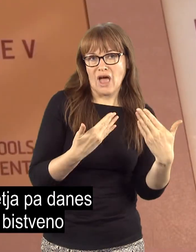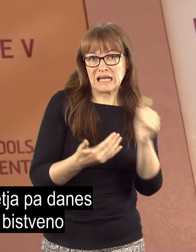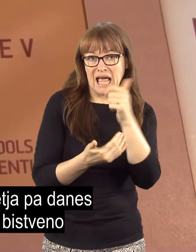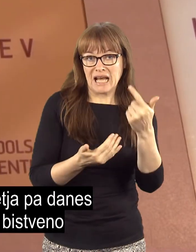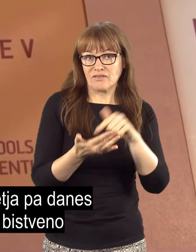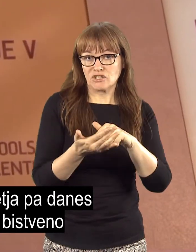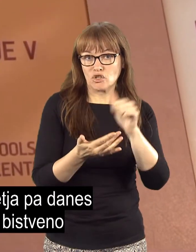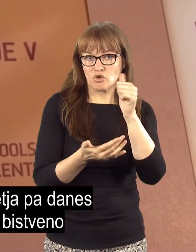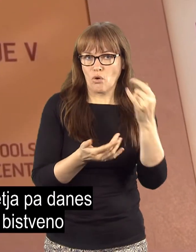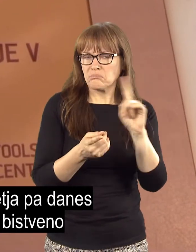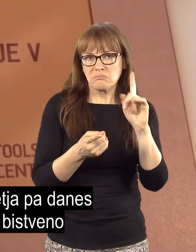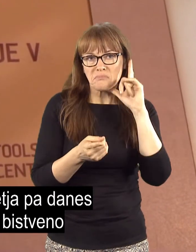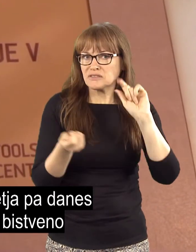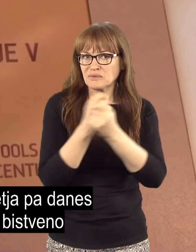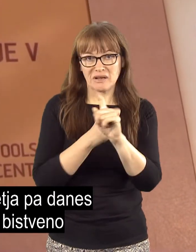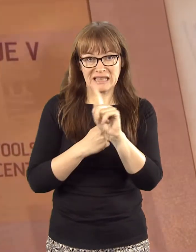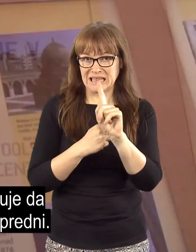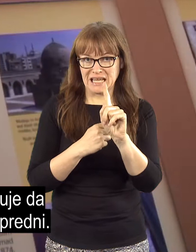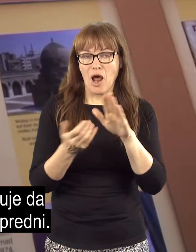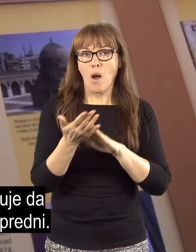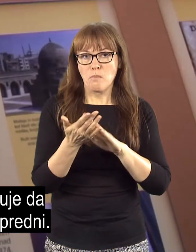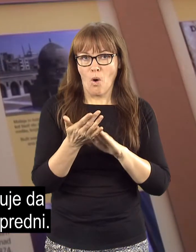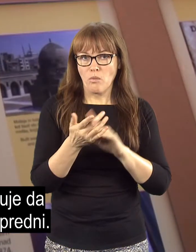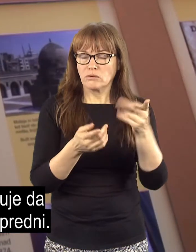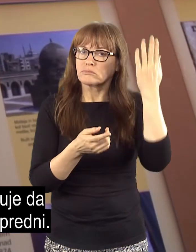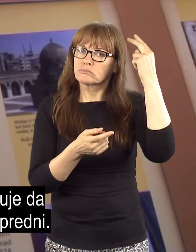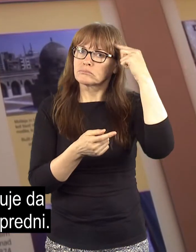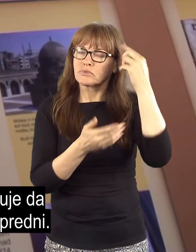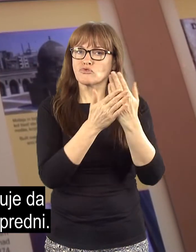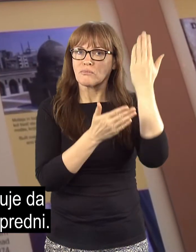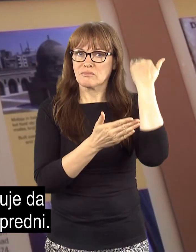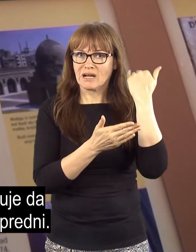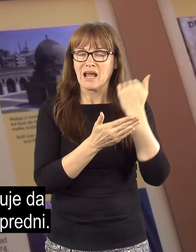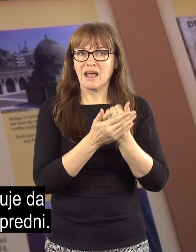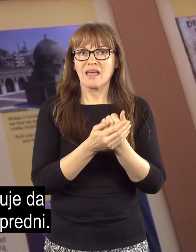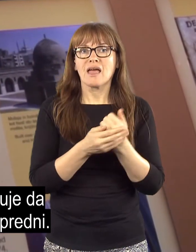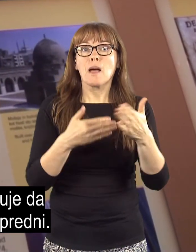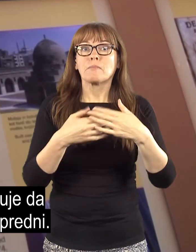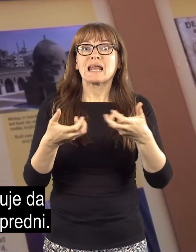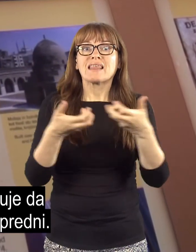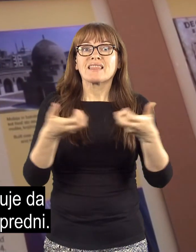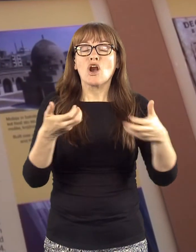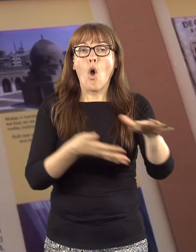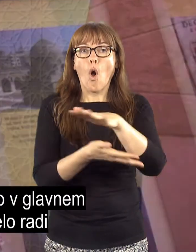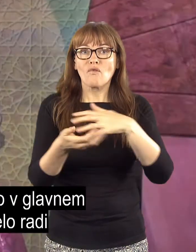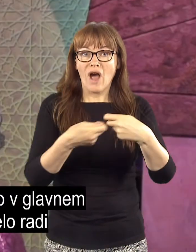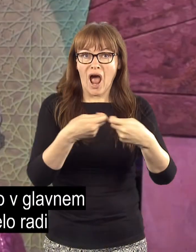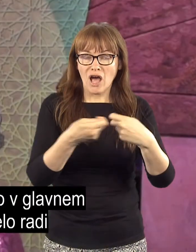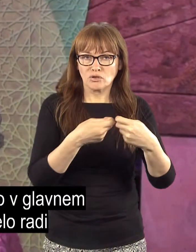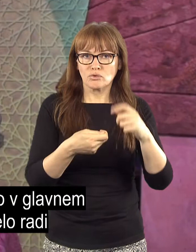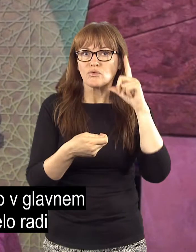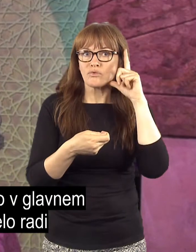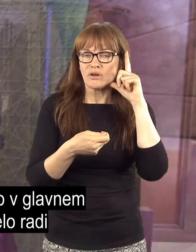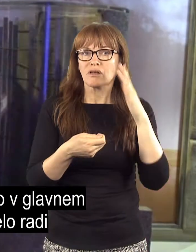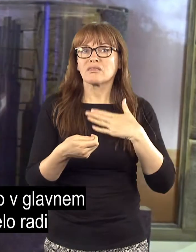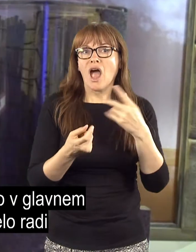do 21. niso kaj bistveno spremenili, tudi so bili tudi napredni pri tem. Pri trgovanju vam povemo v